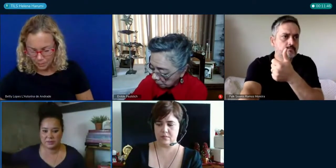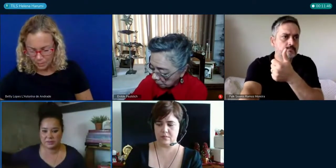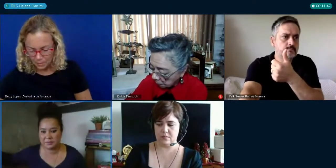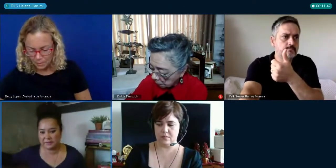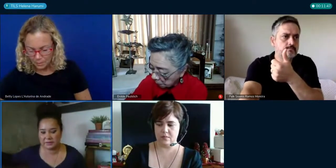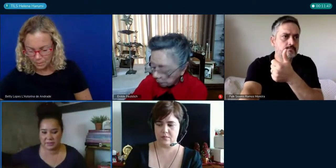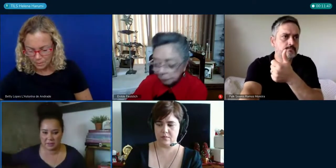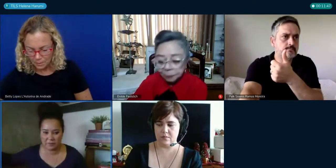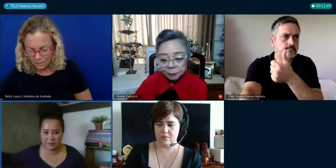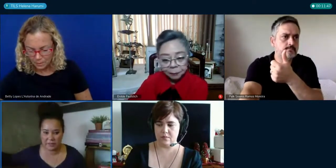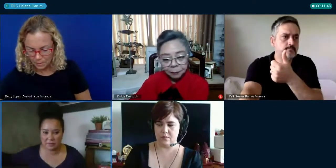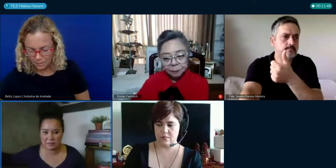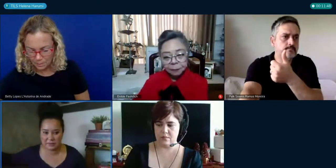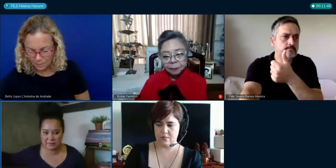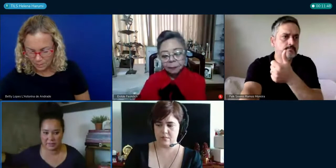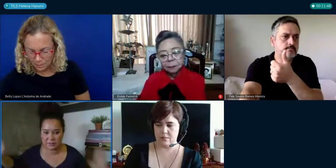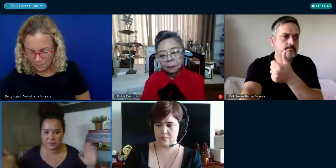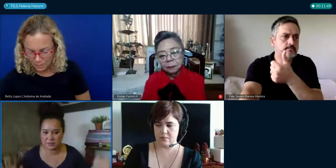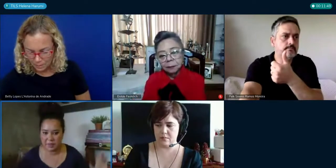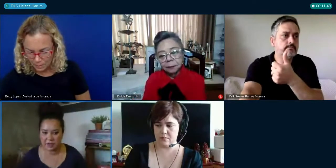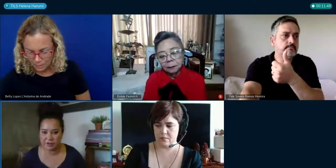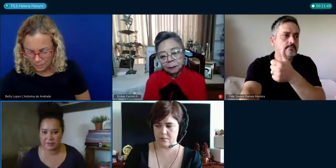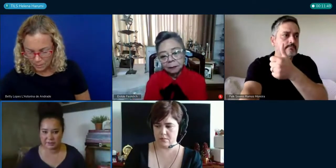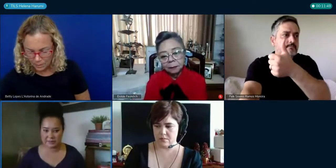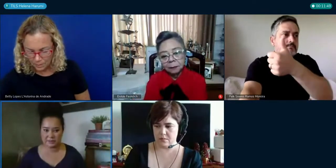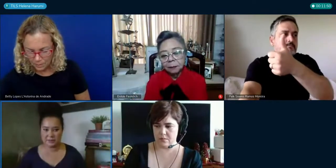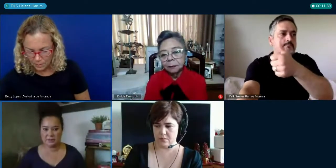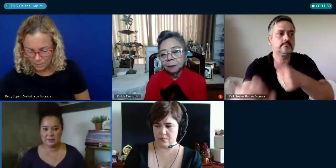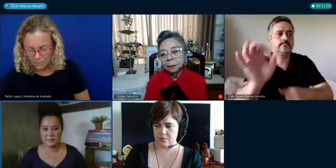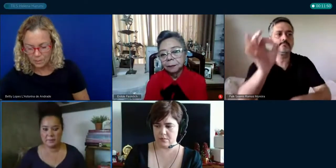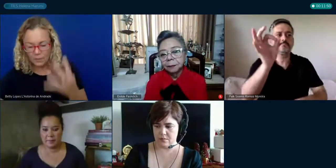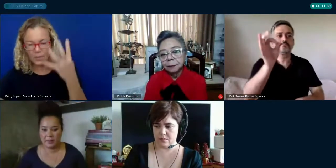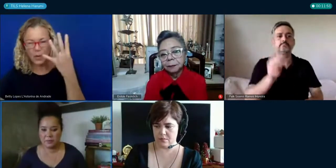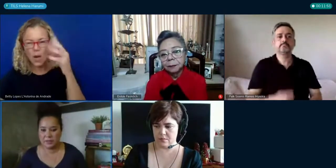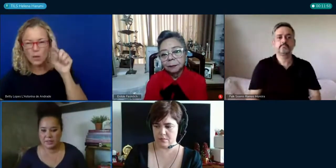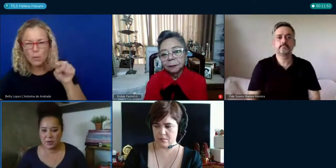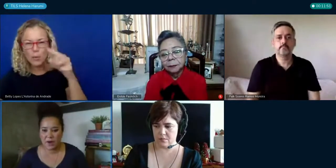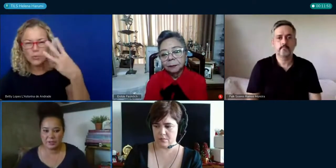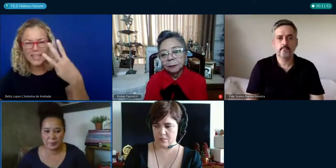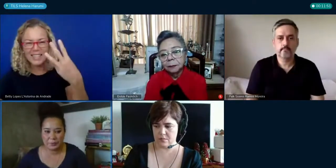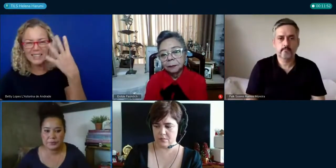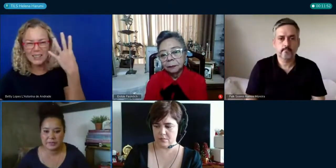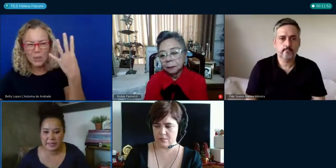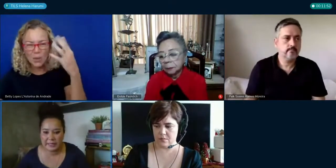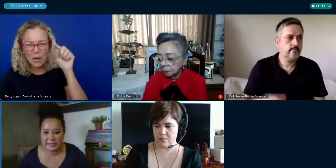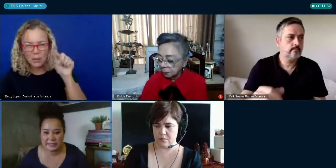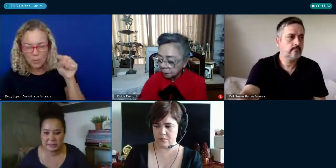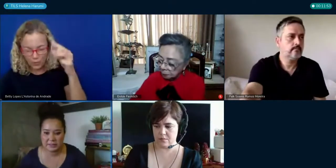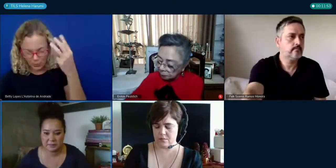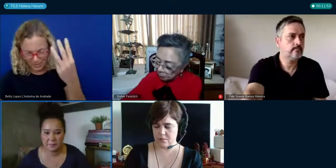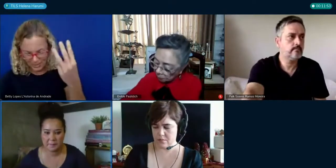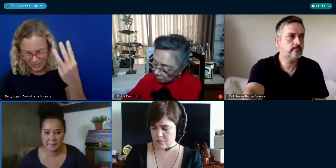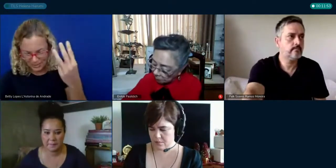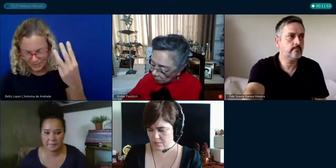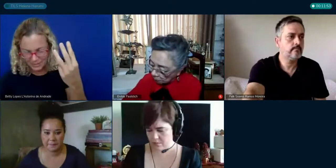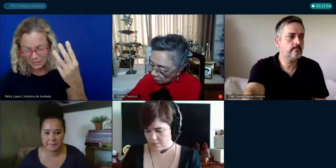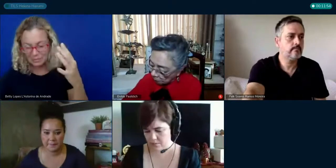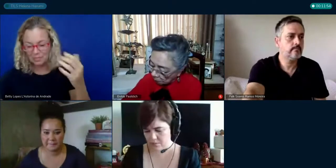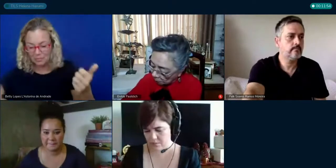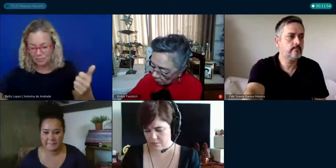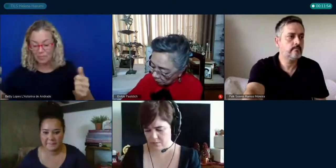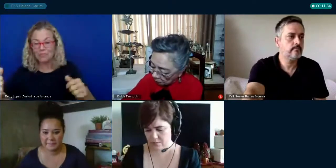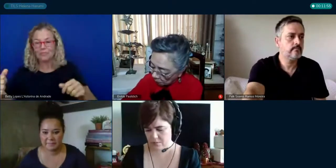São questões para você conferir, inclusive, nas duas páginas. No item 4.3.